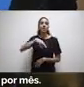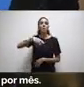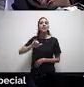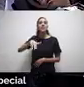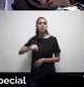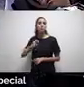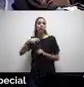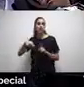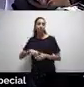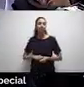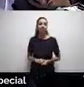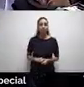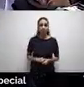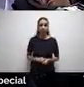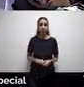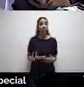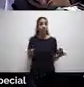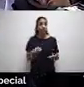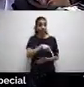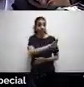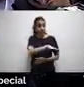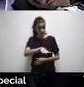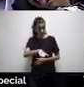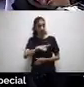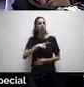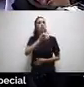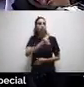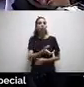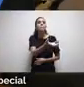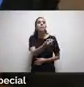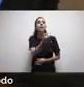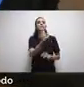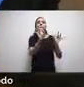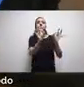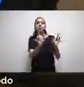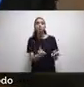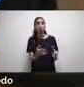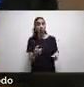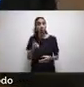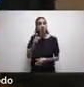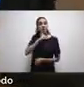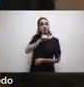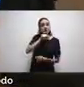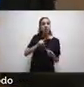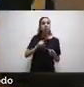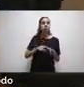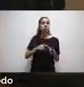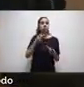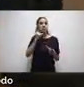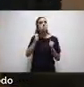mínimo por mês. Agora, essas crianças terão direito à pensão especial e as mães e os pais